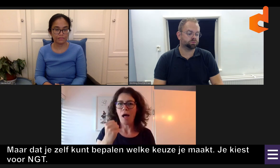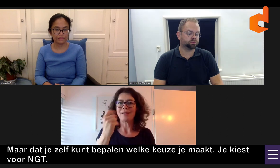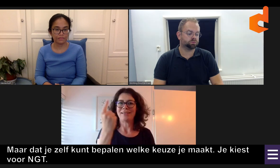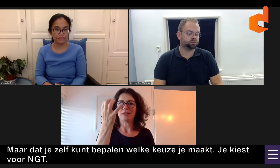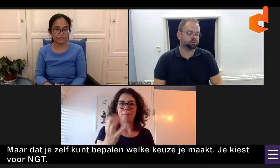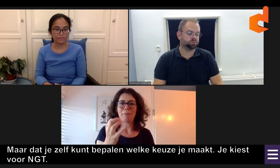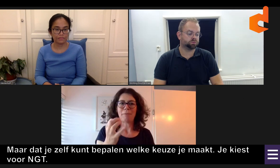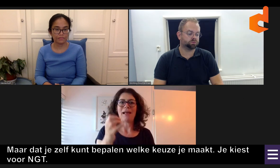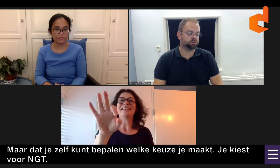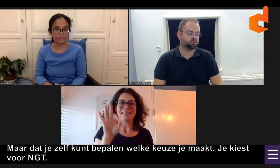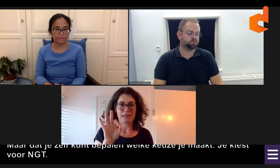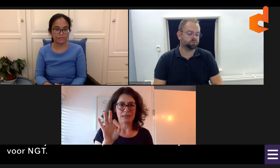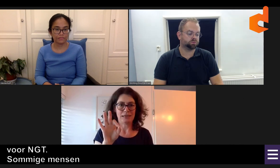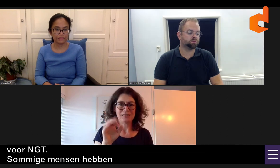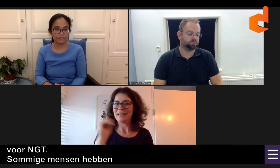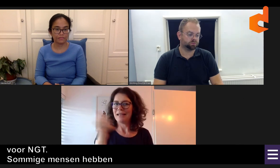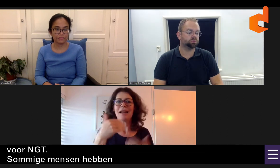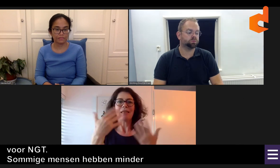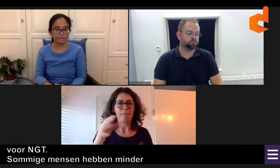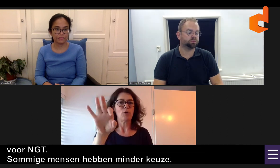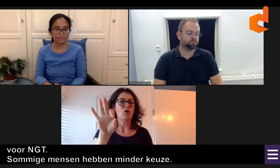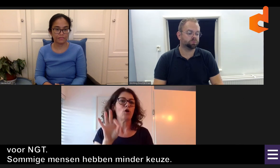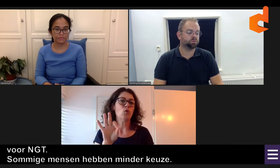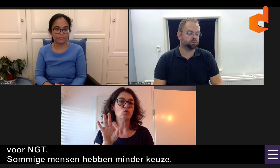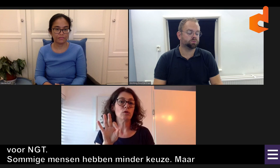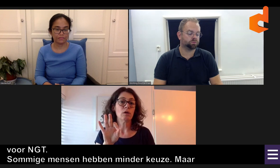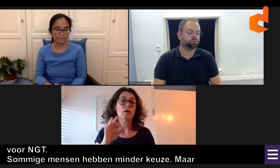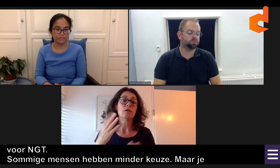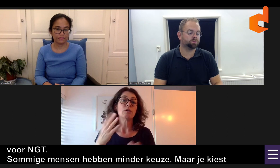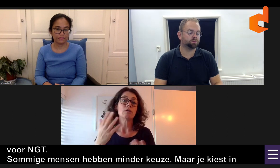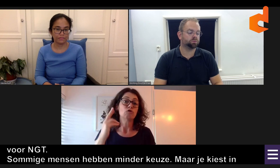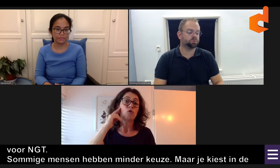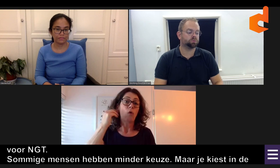Sommige mensen hebben minder keus, maar in de eerste plaats kies je voor je eigen, kies jezelf.